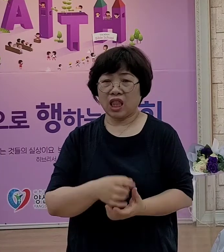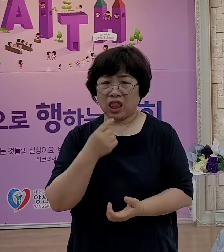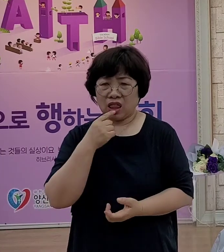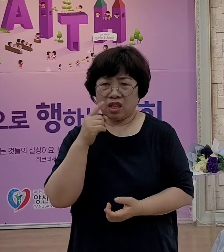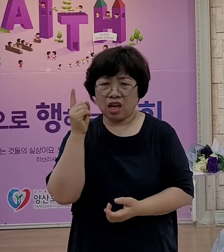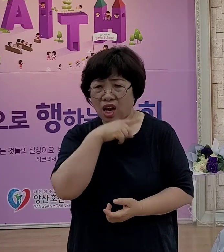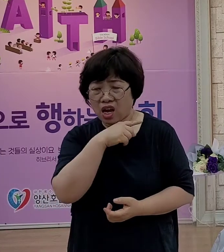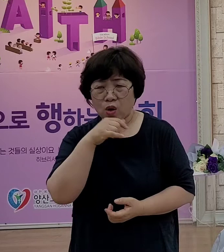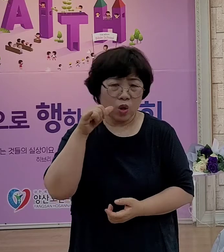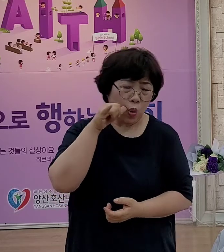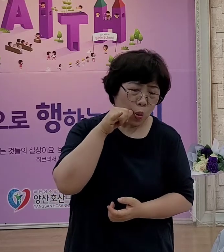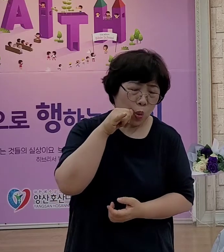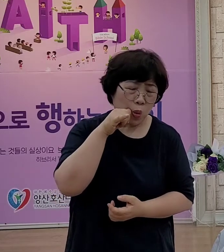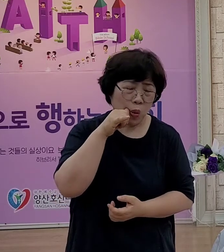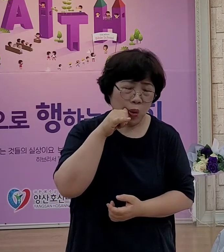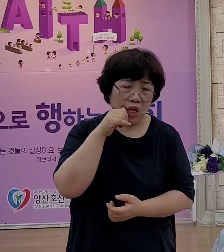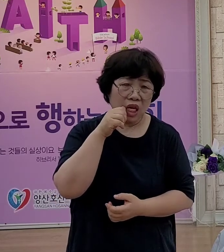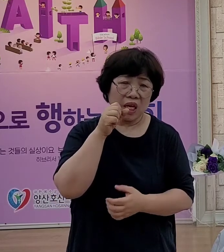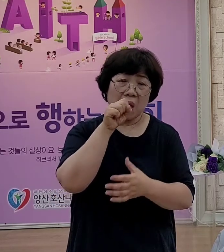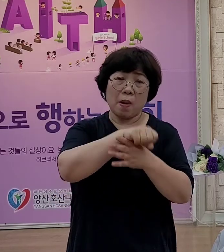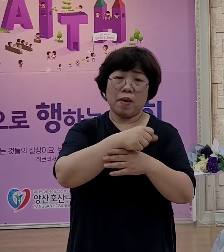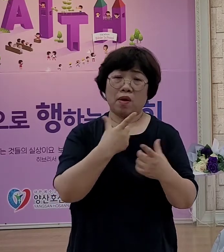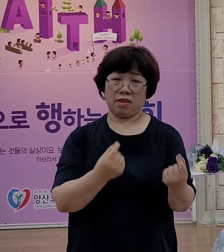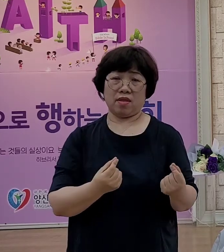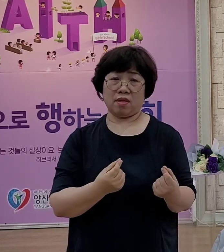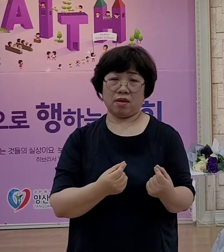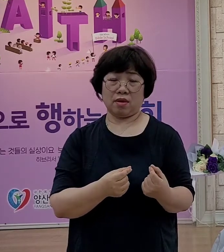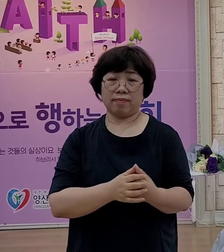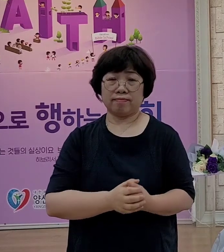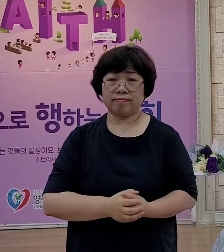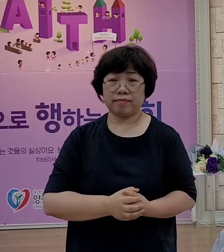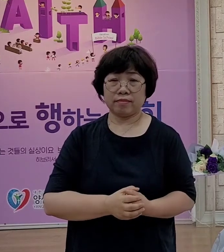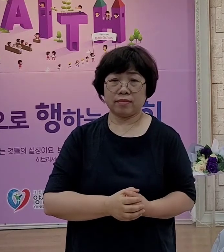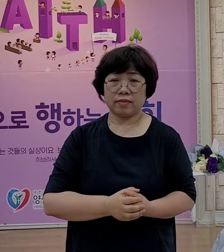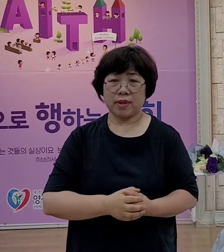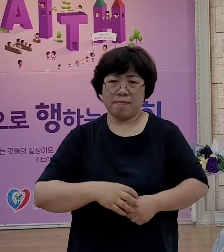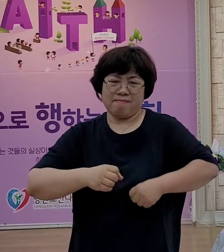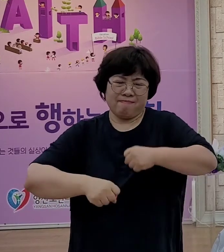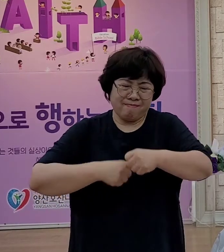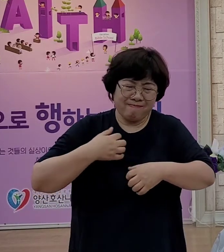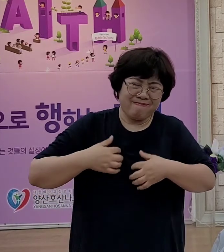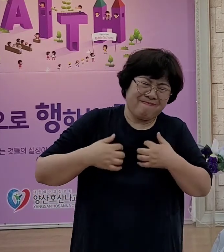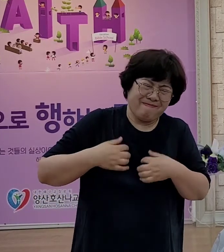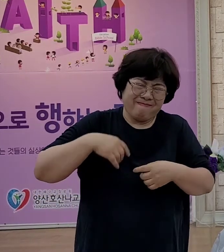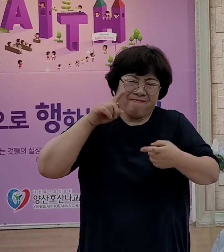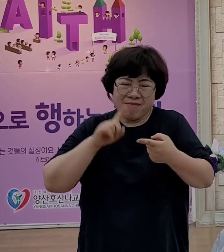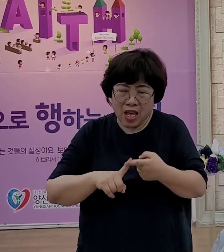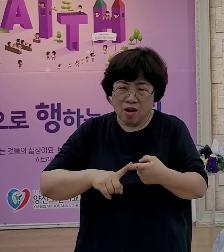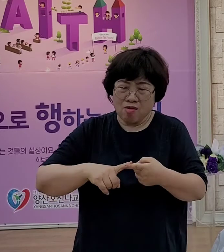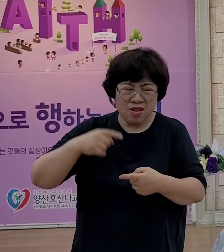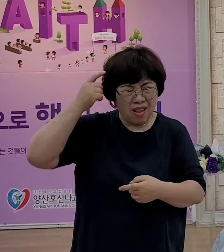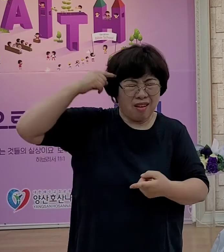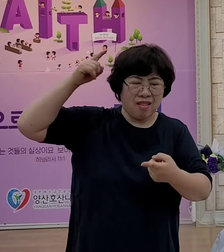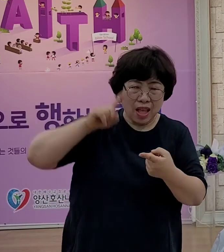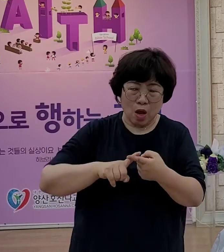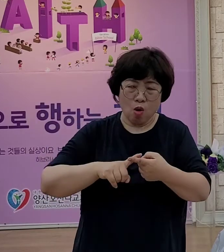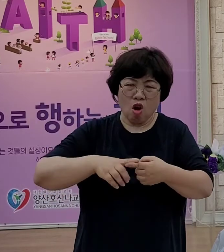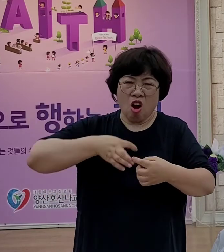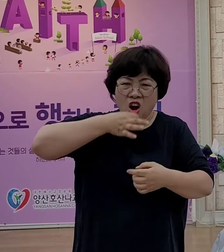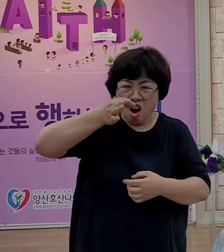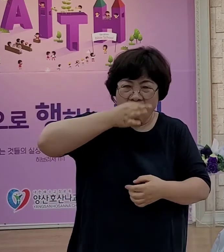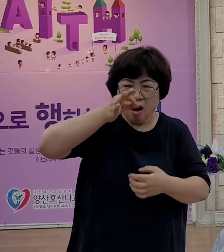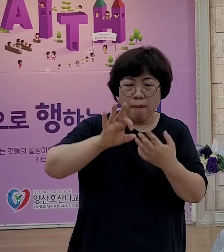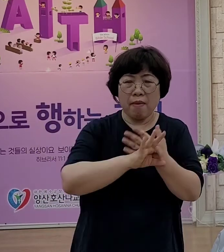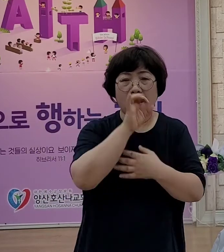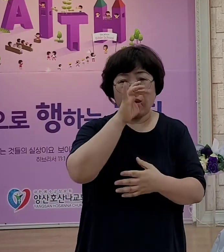혀가 악이 독이 이게 성경이 말하는 것입니다. 기분 내키는 대로 생각나는 대로 하는 게